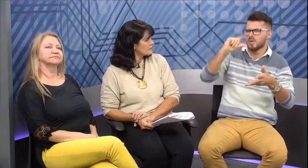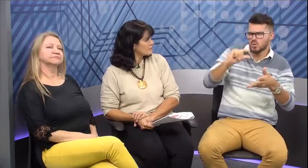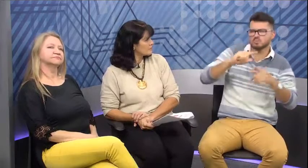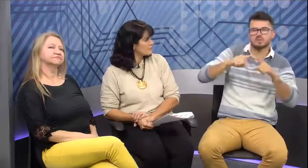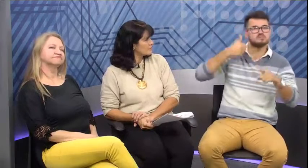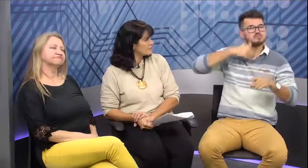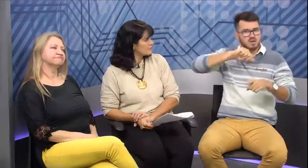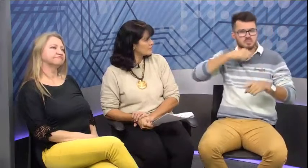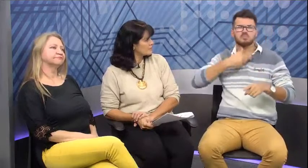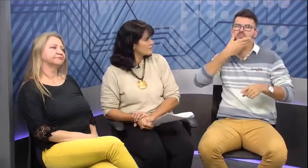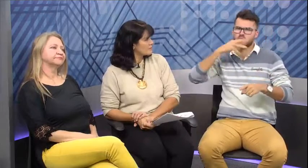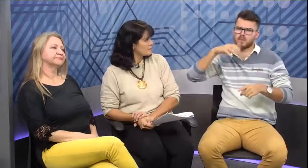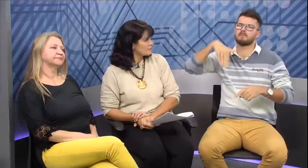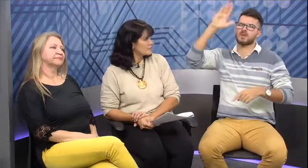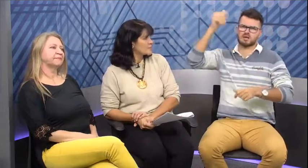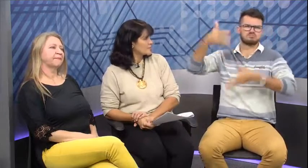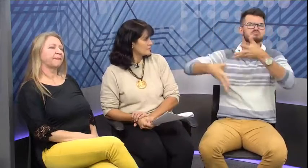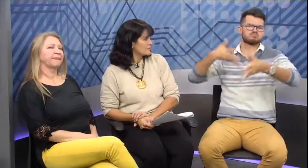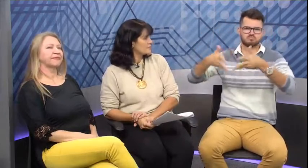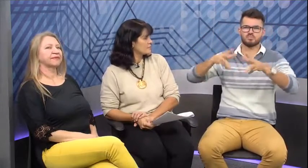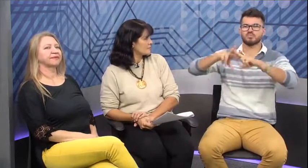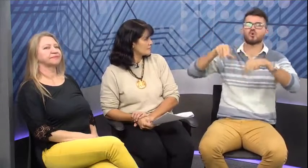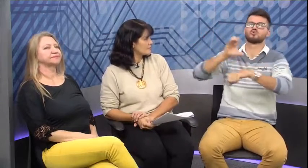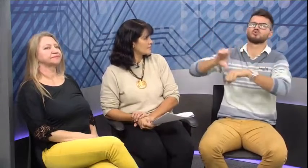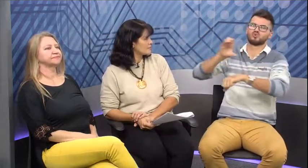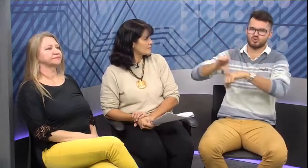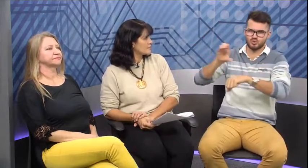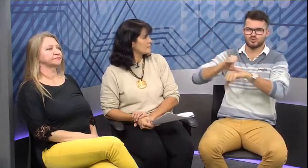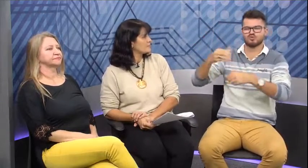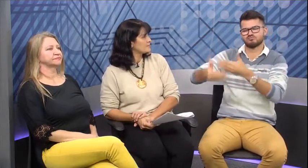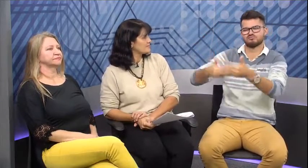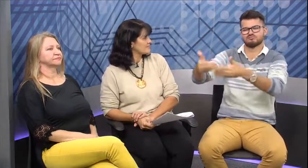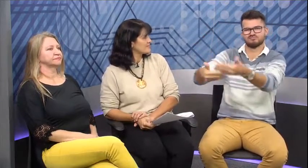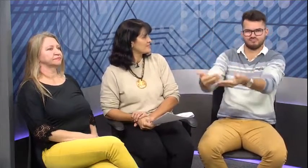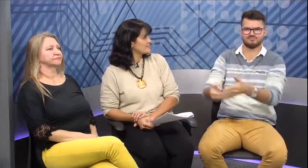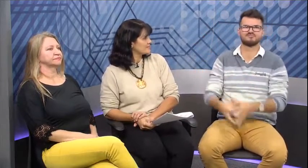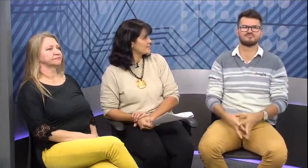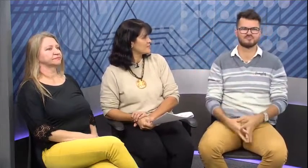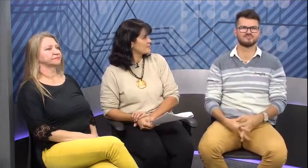Libras, e meu pai um pouco menos, né? A minha mãe um pouco mais, mas fizeram cursos de Libras sim.